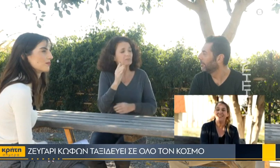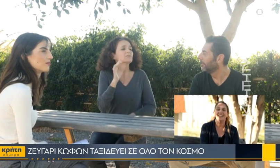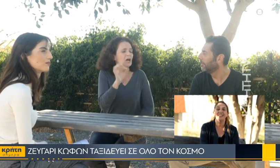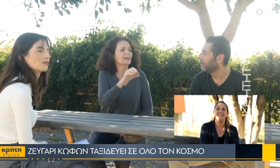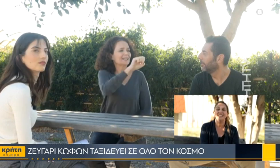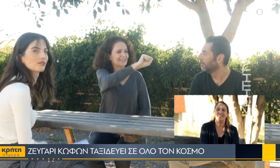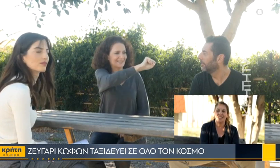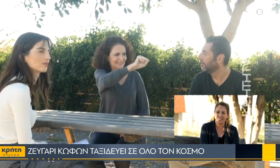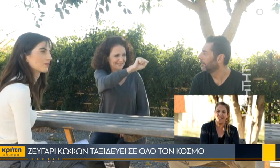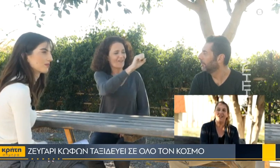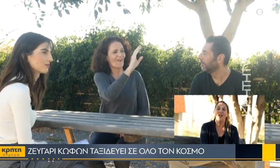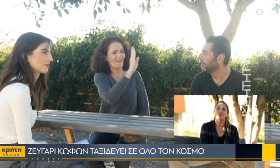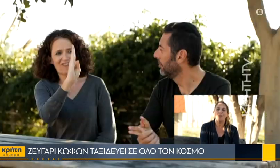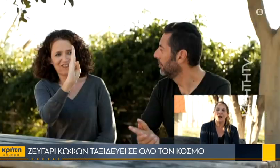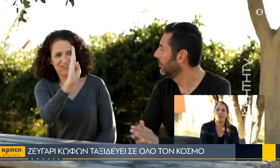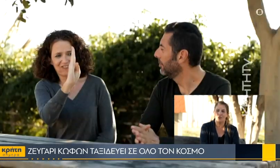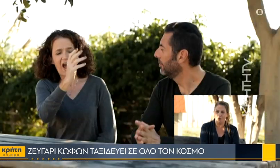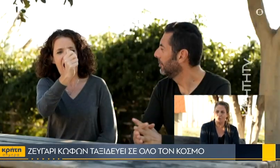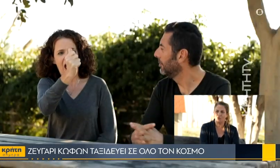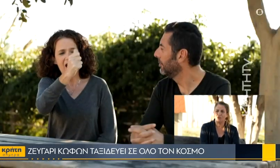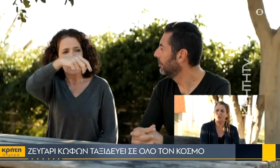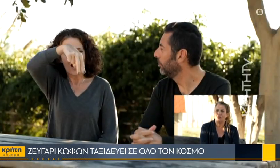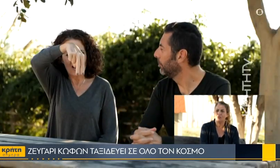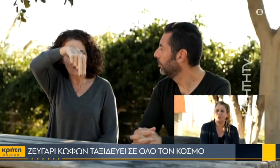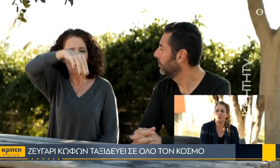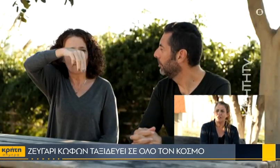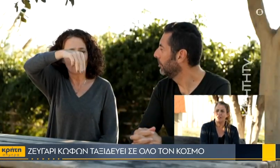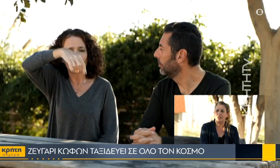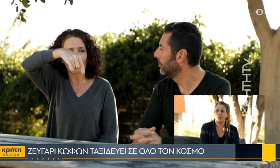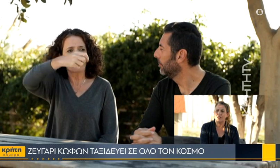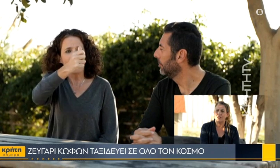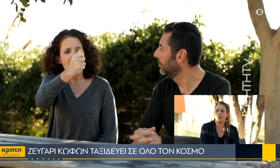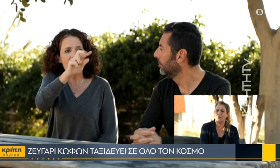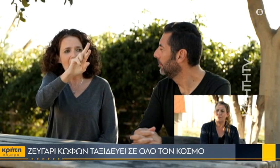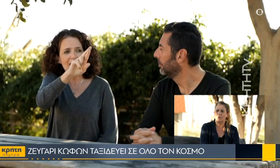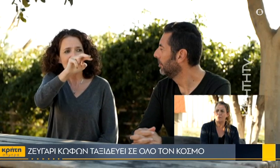ταξίδι ήταν η Ισλανδία. Το Μάιο όμως...